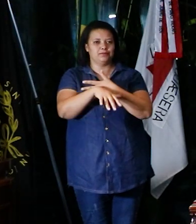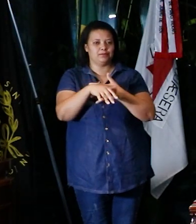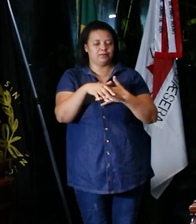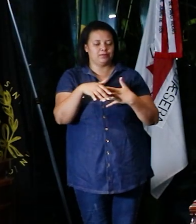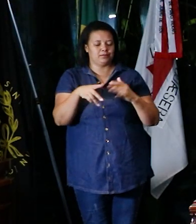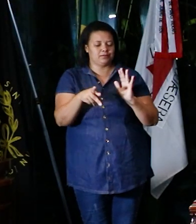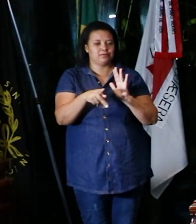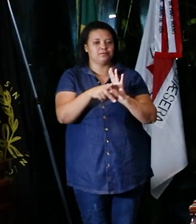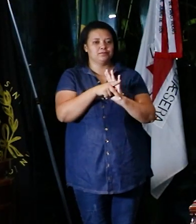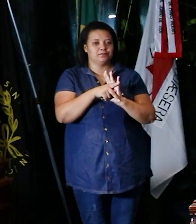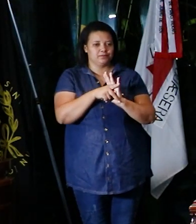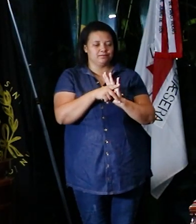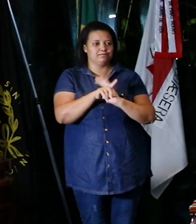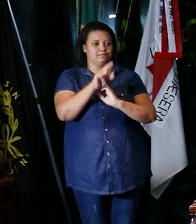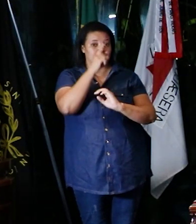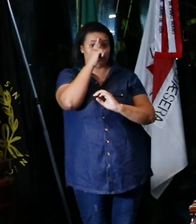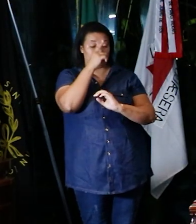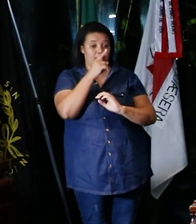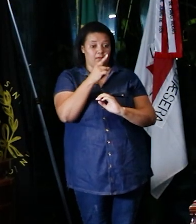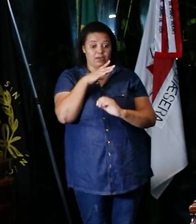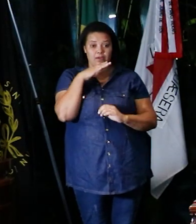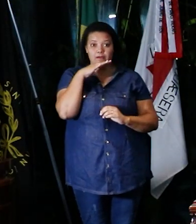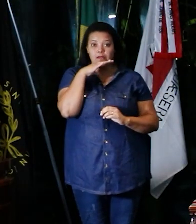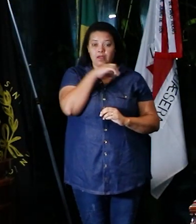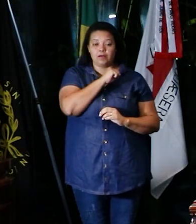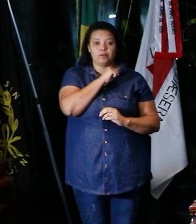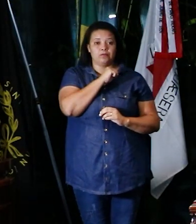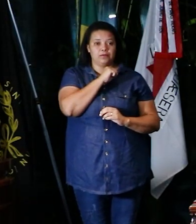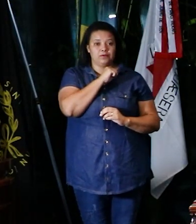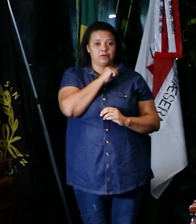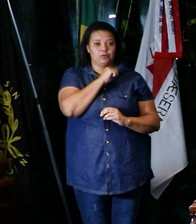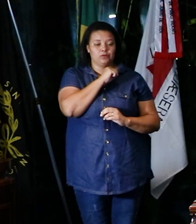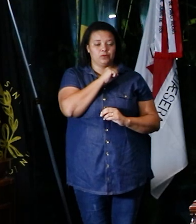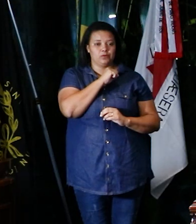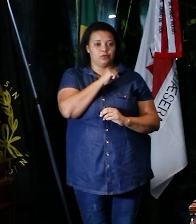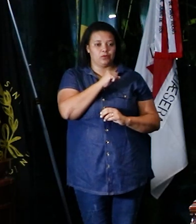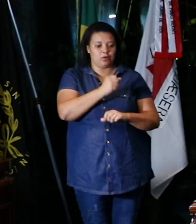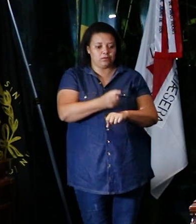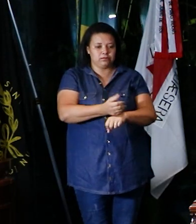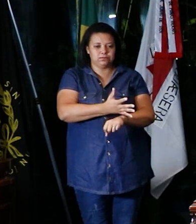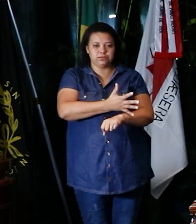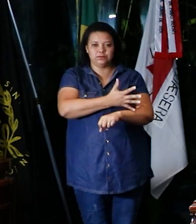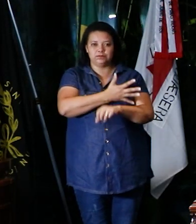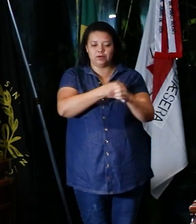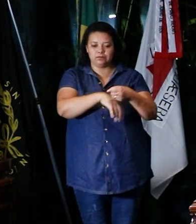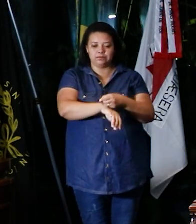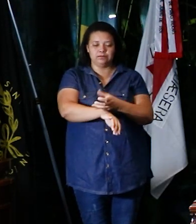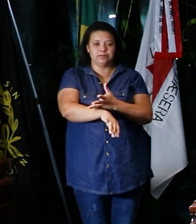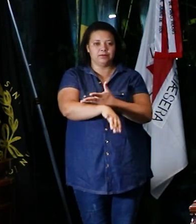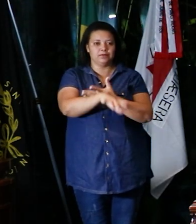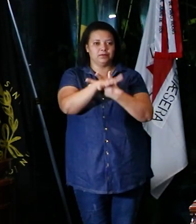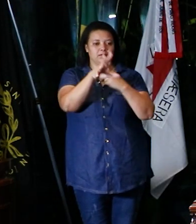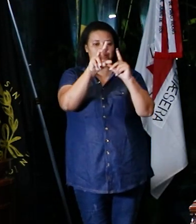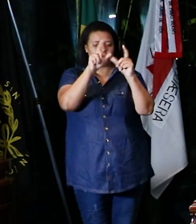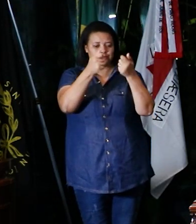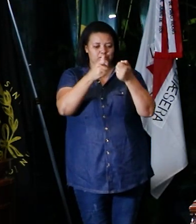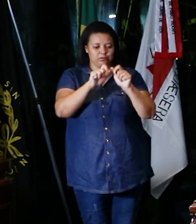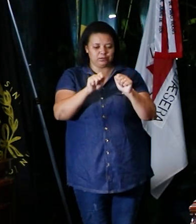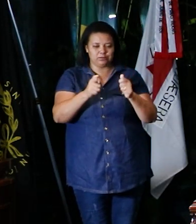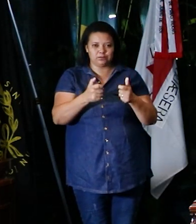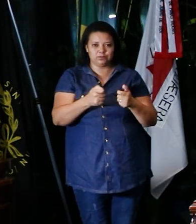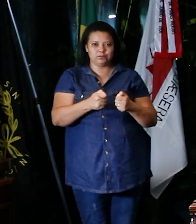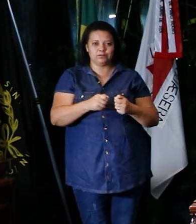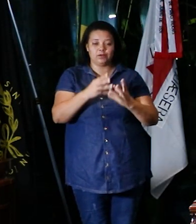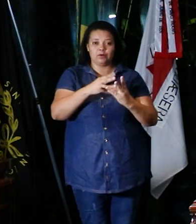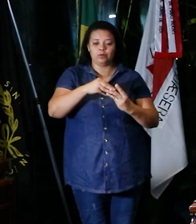acionados. Reflexos em flor, florindo sempre. Escultura que a todo instante se modela e se